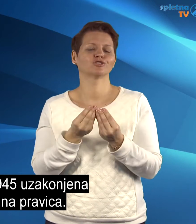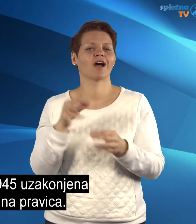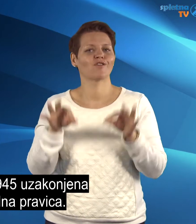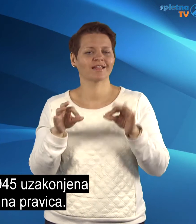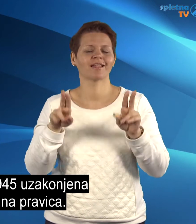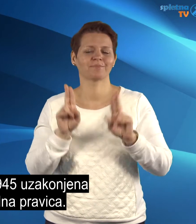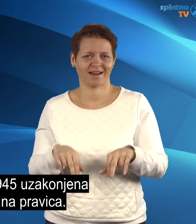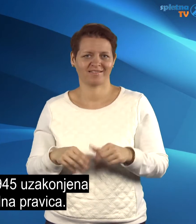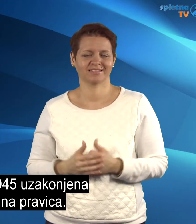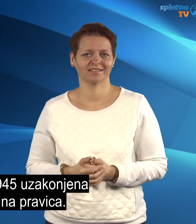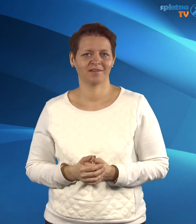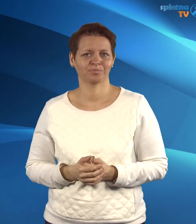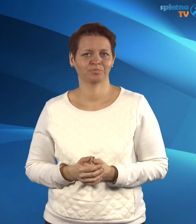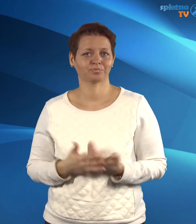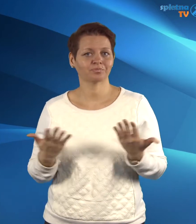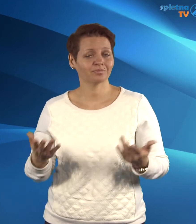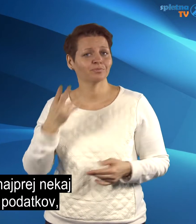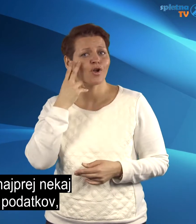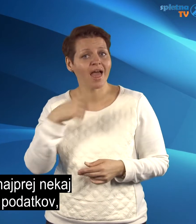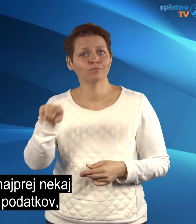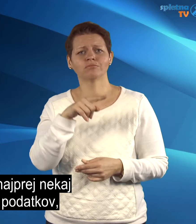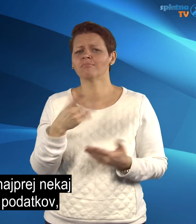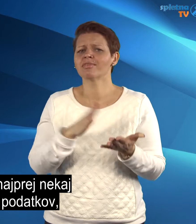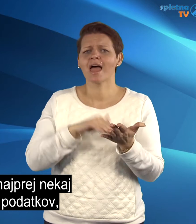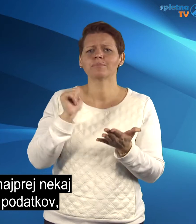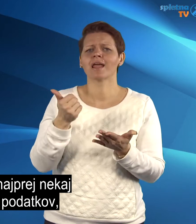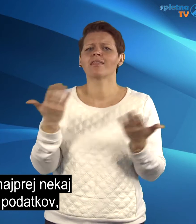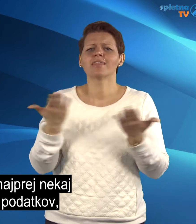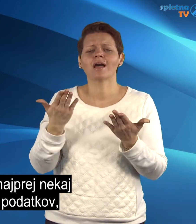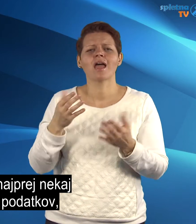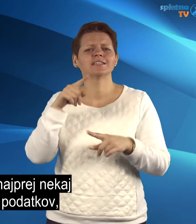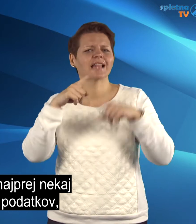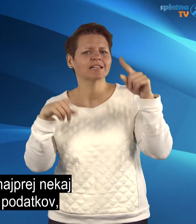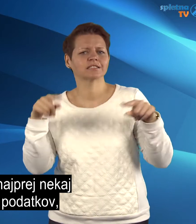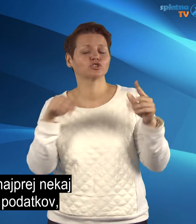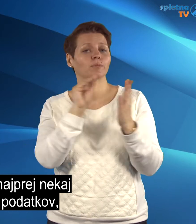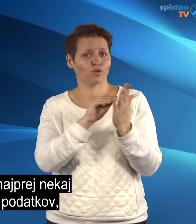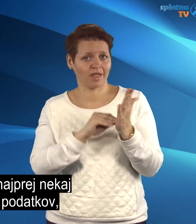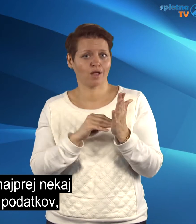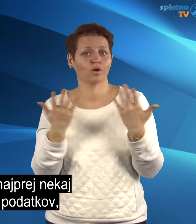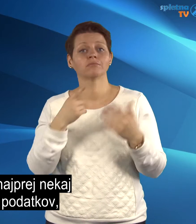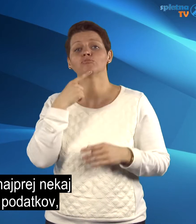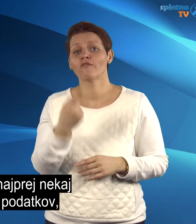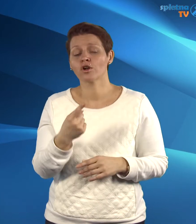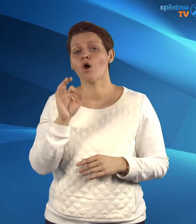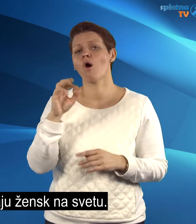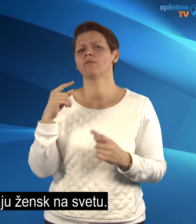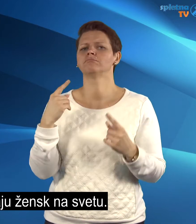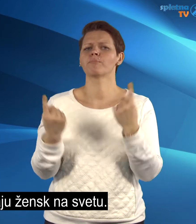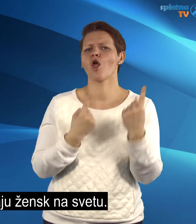uzakonjena splošna volilna pravica. Poglejmo si najprej nekaj statističnih podatkov, ki govorijo o položaju žensk na